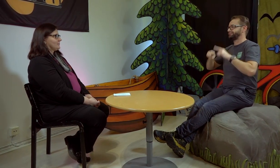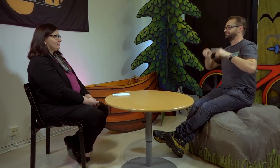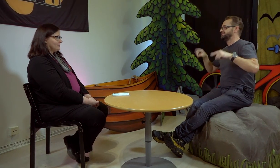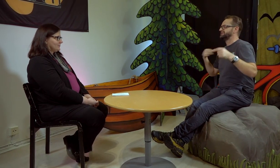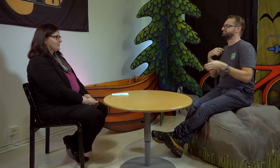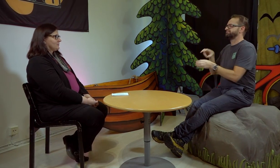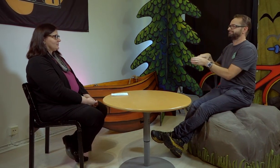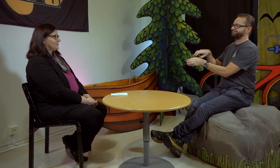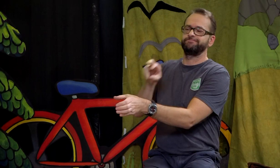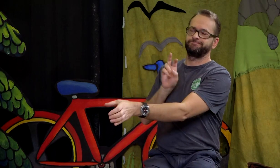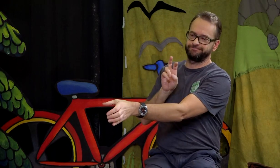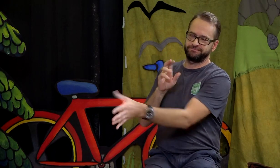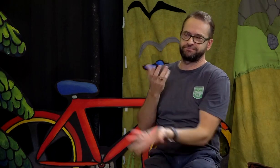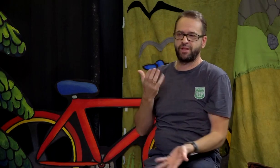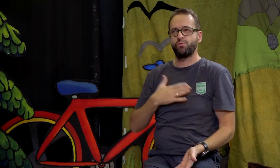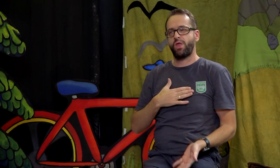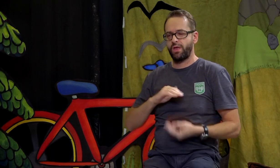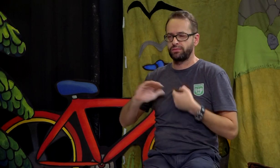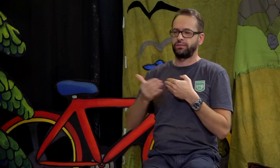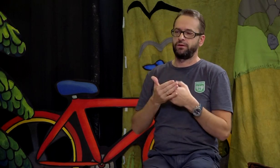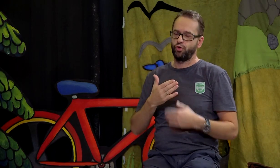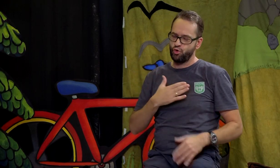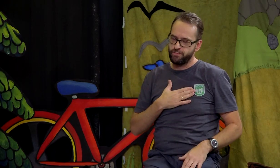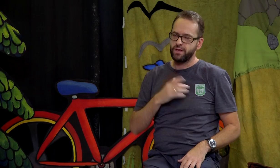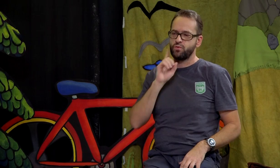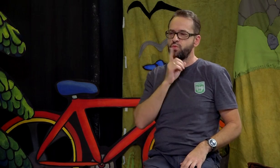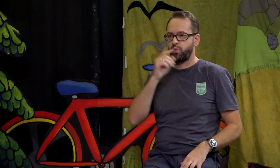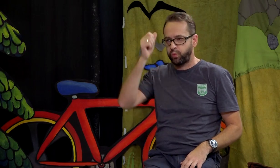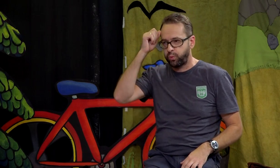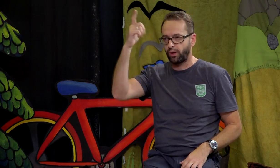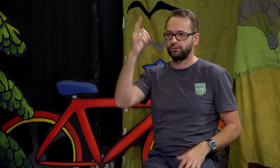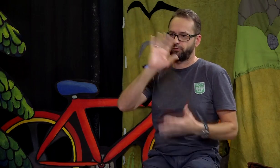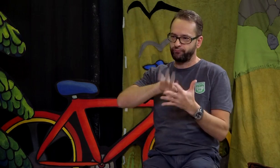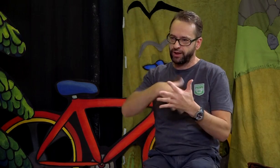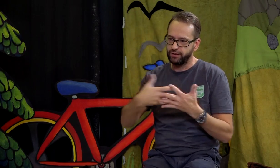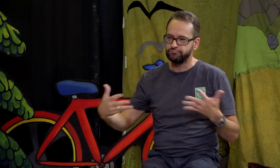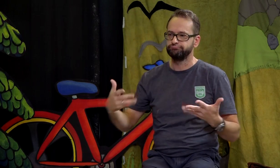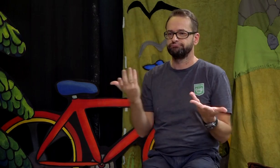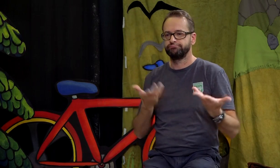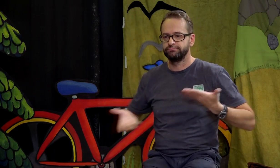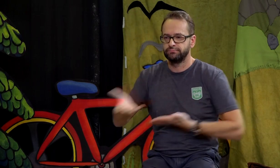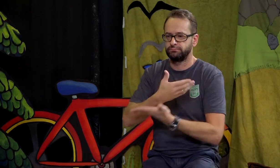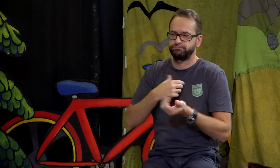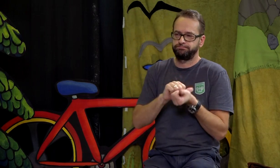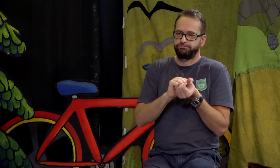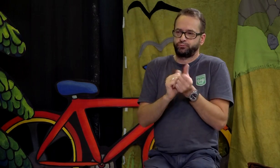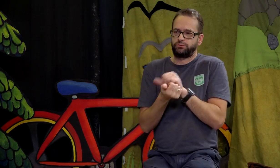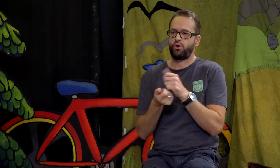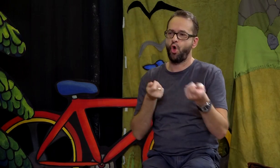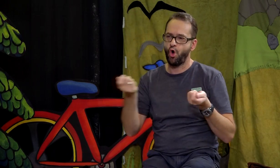monissa paikoissa. 2 vuoden jälkeen jäin pois sitten ja palasin takaisin omaan kuurojen ja viittomakielisen kulttuurin